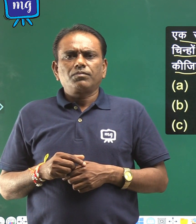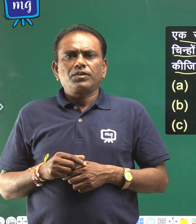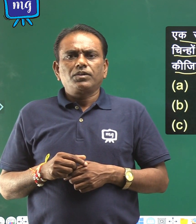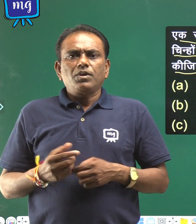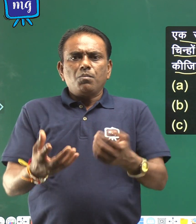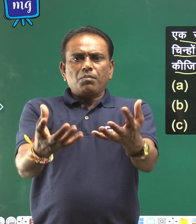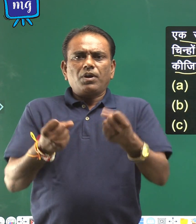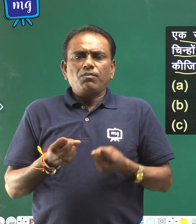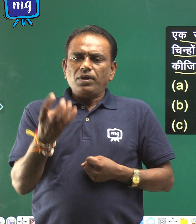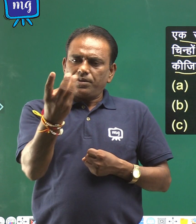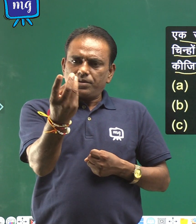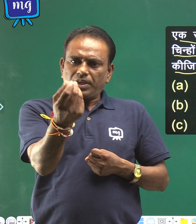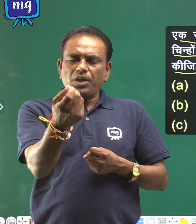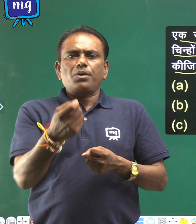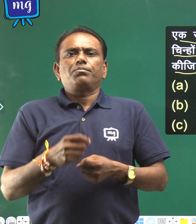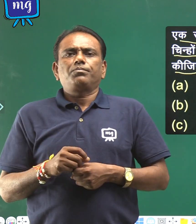आने वाली संख्या।